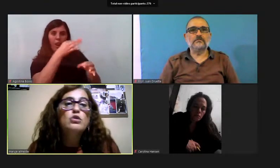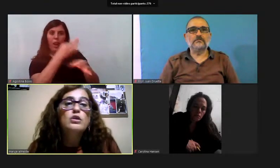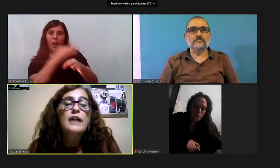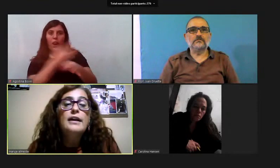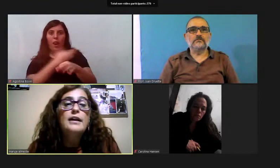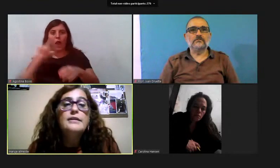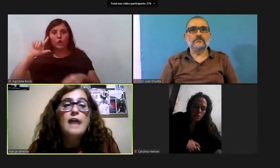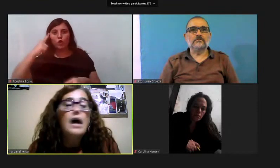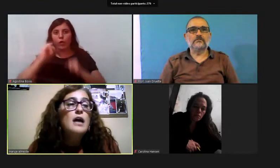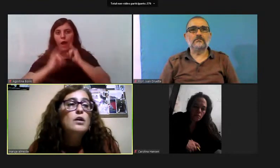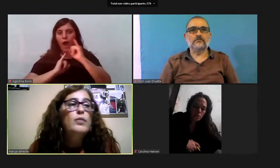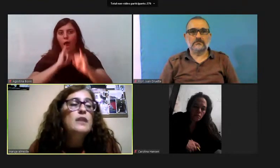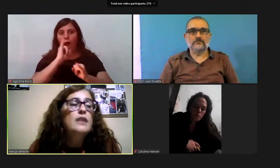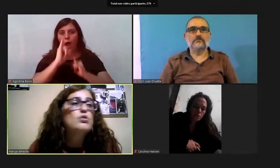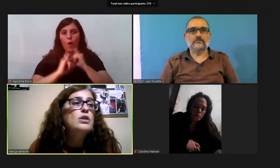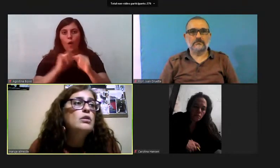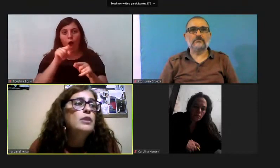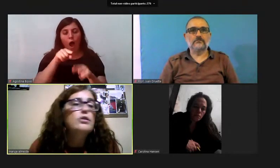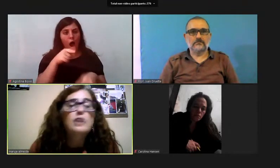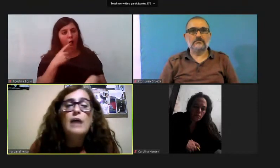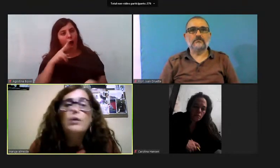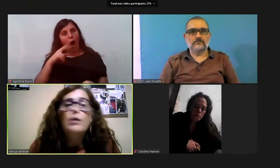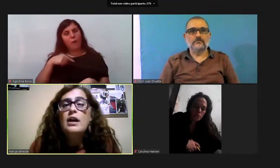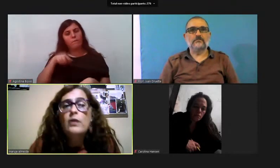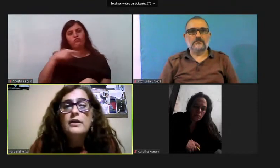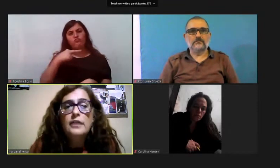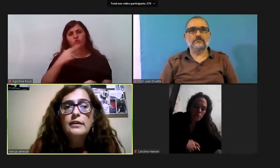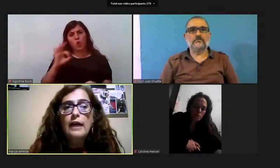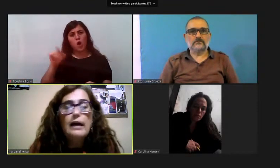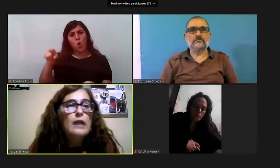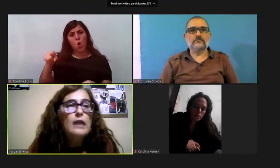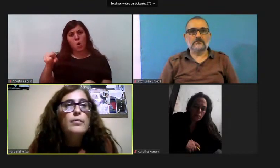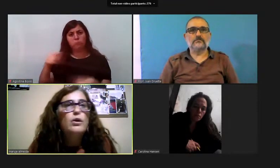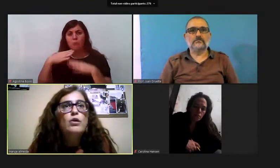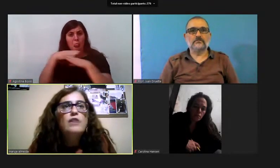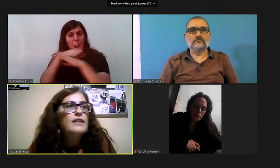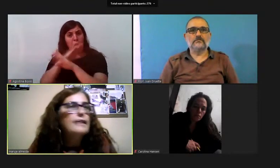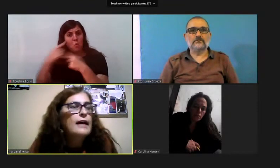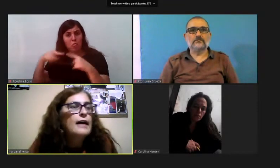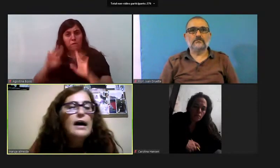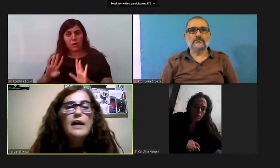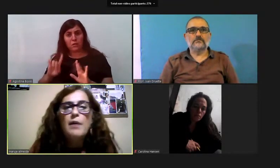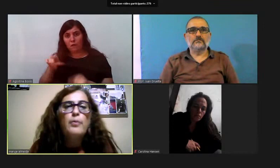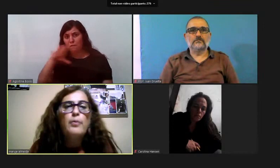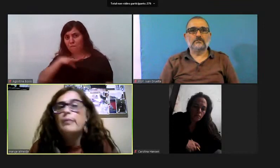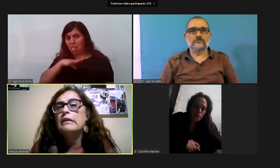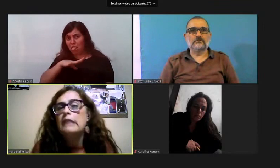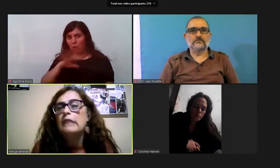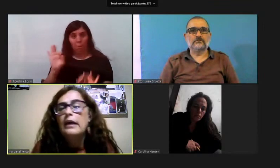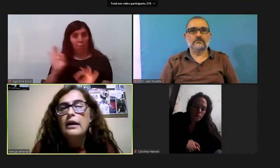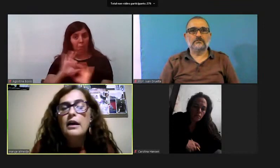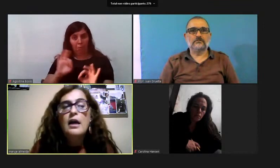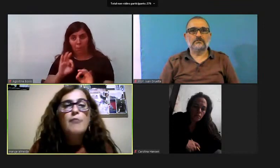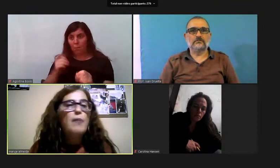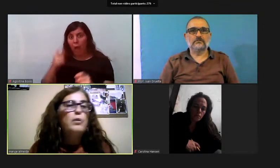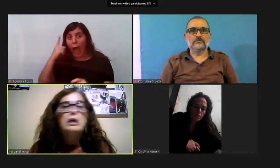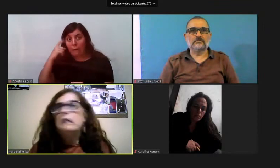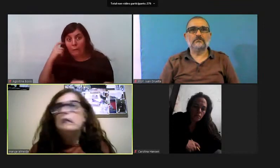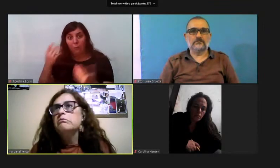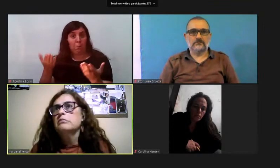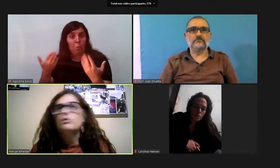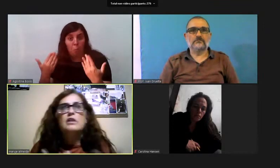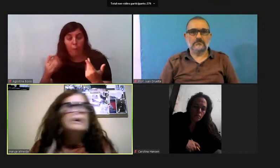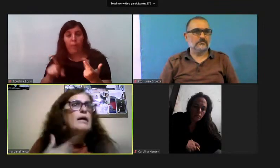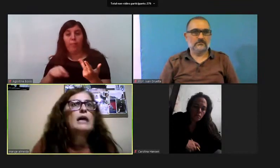discurso en donde alguien le decía, no, mire, su hijo, bueno, sí, habla una lengua distinta, pero no le falta nada, va a poder aprender, va a